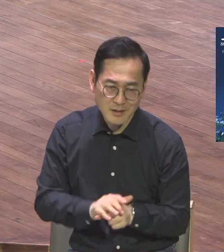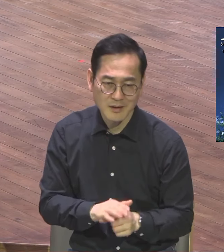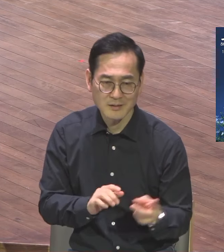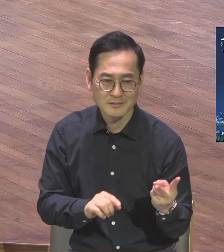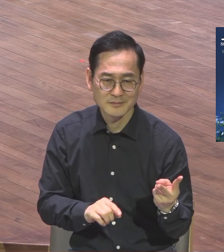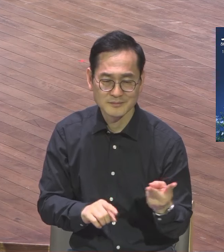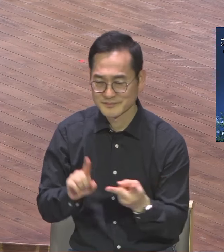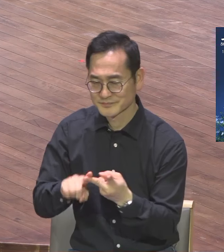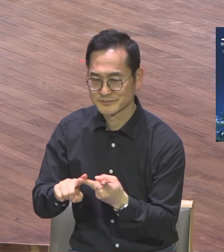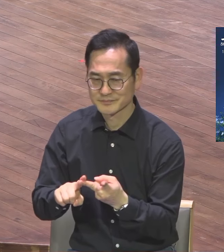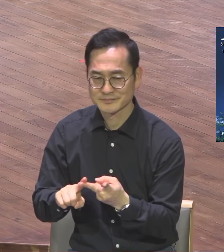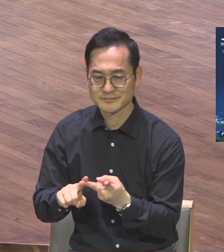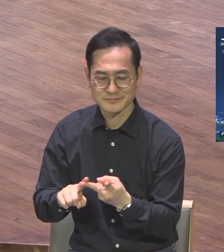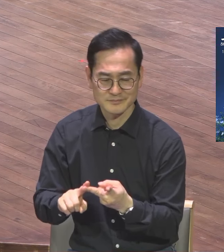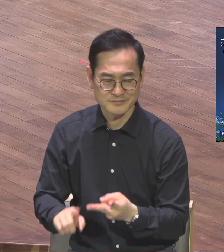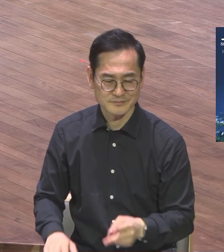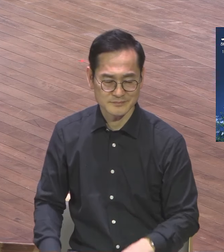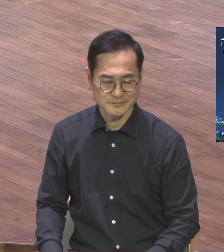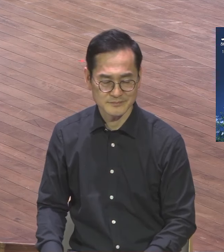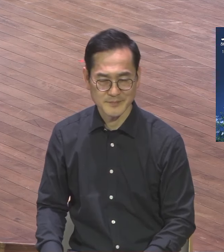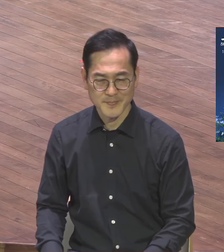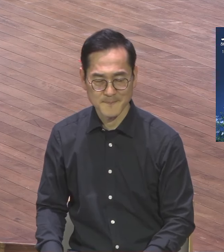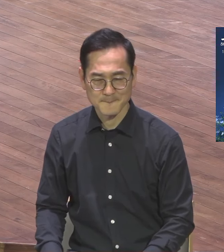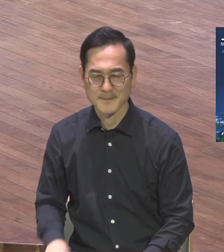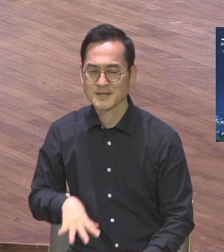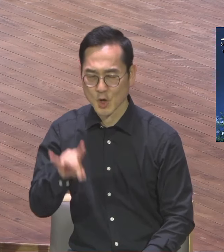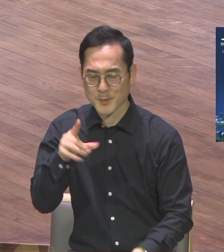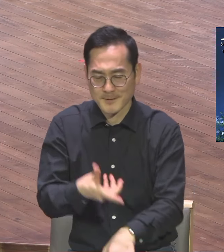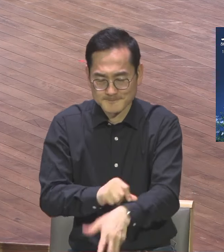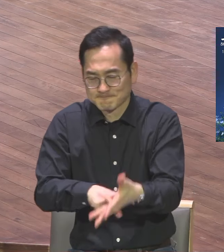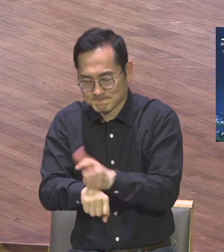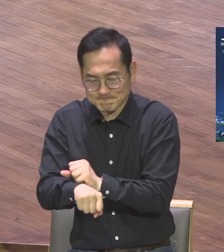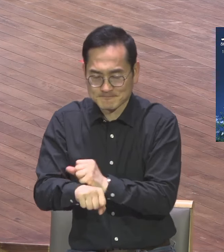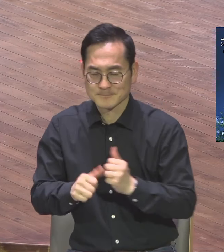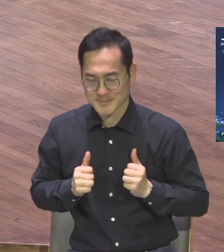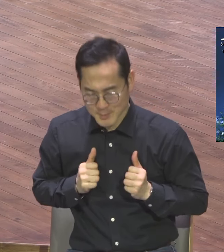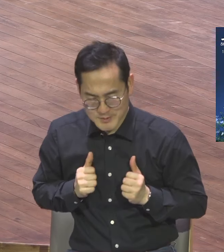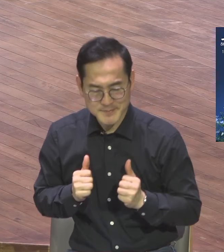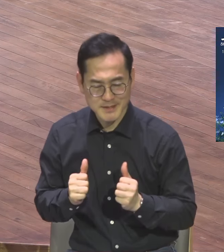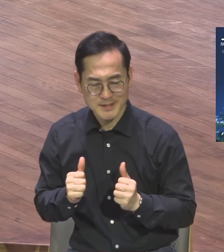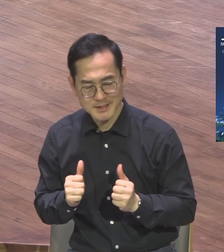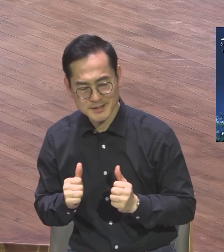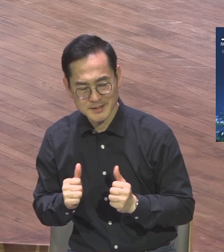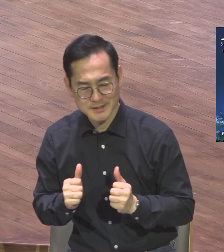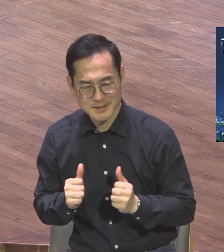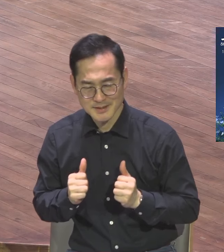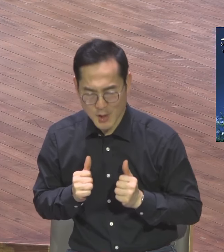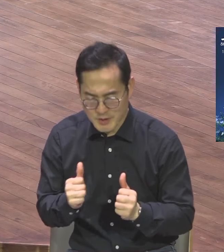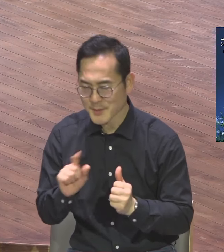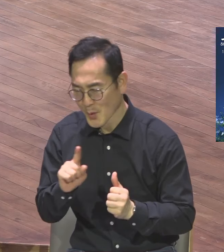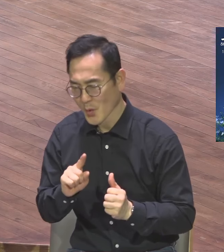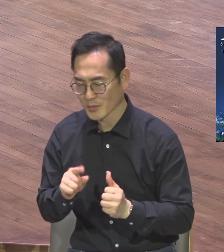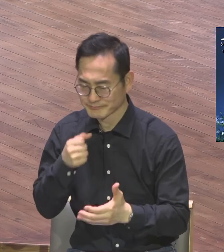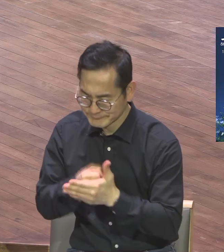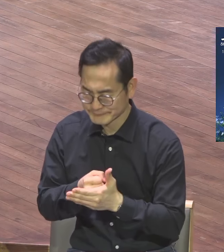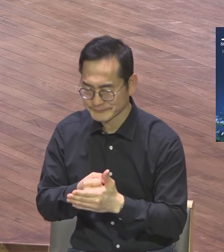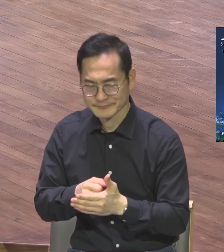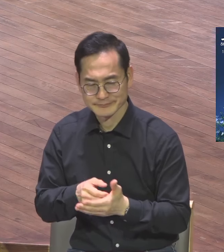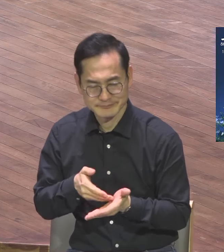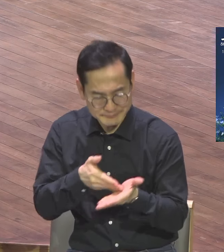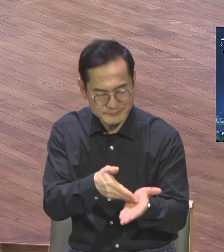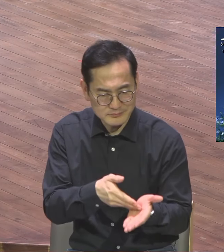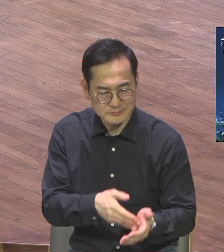기분 좋게 즐거운 마음으로 뭔가 해보려고 뭘 하면 부정적인 말 하죠.